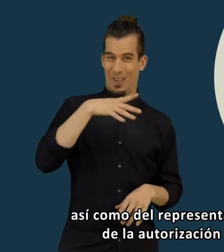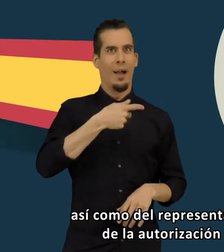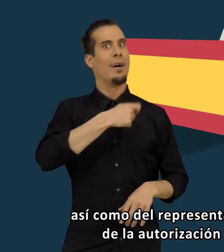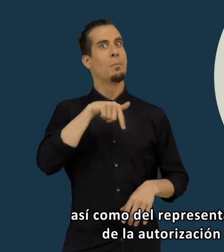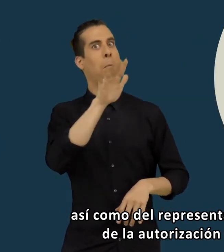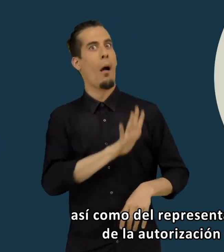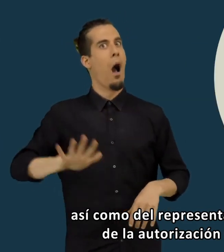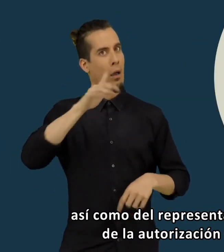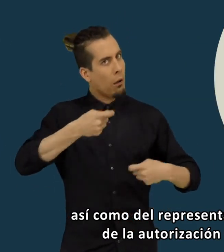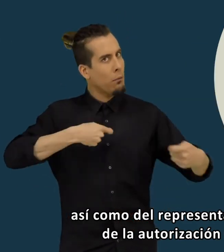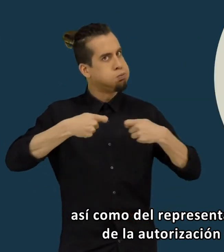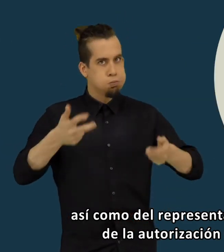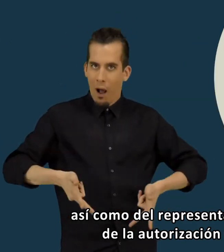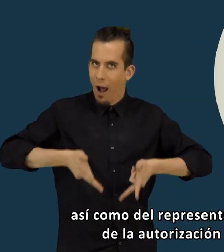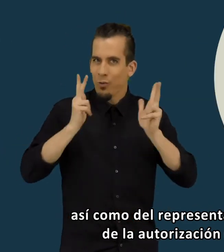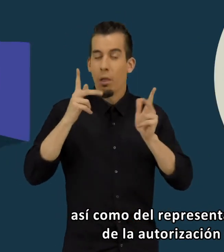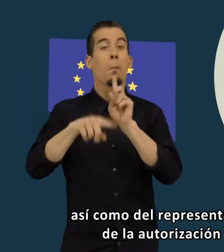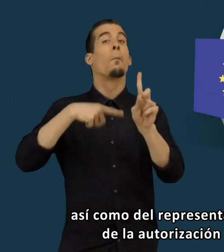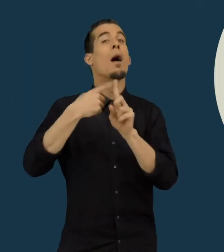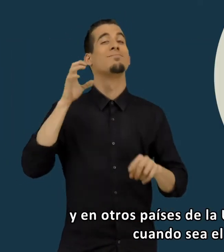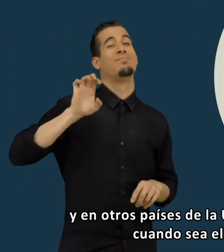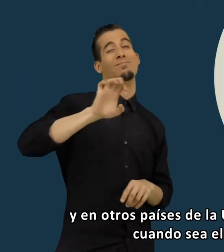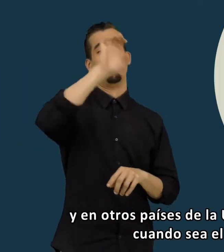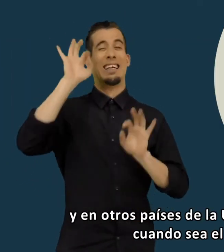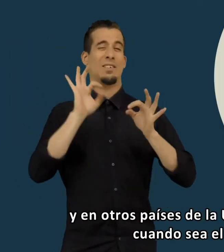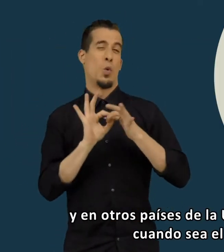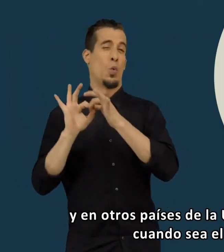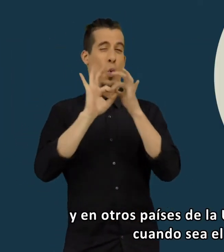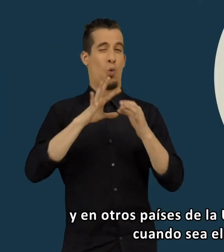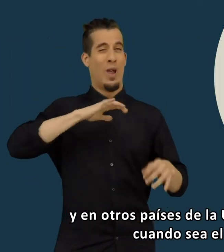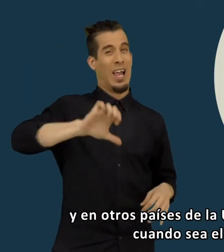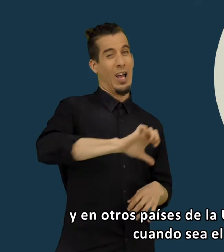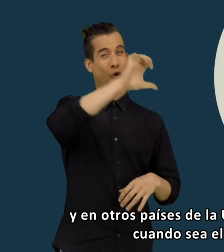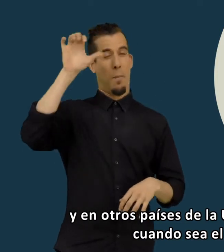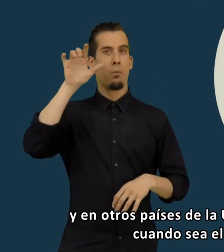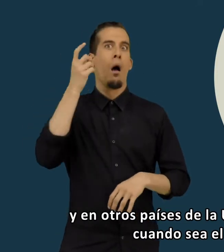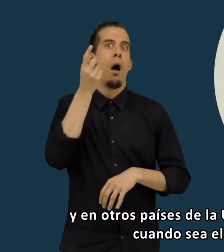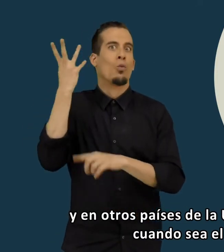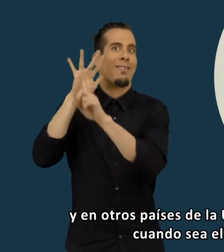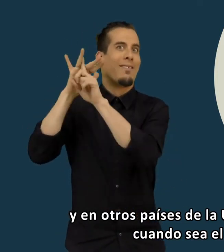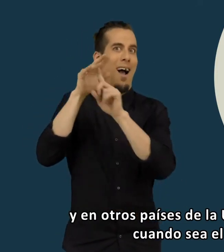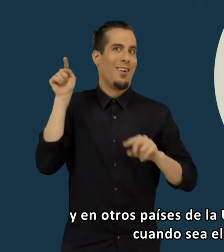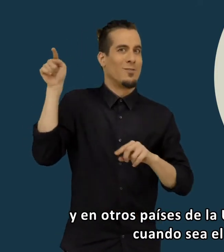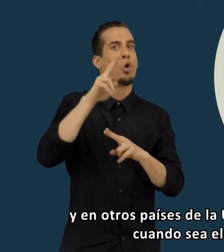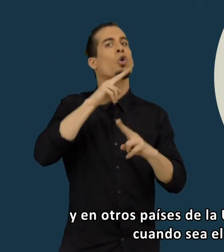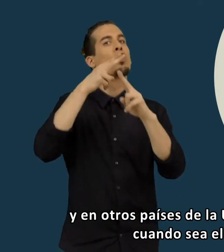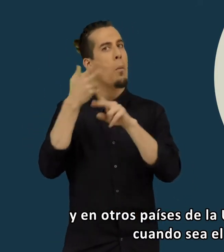así como del representante del titular de la autorización en España y en otros países de la